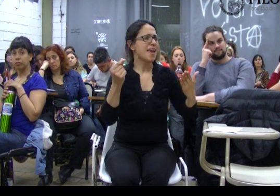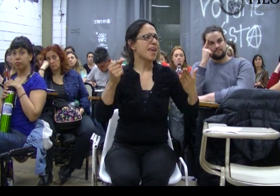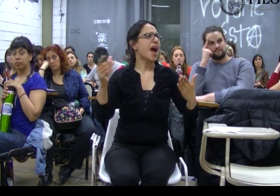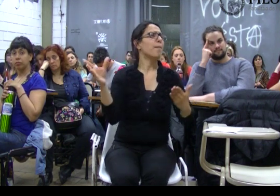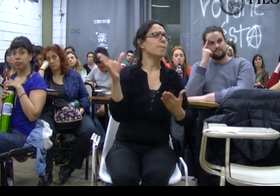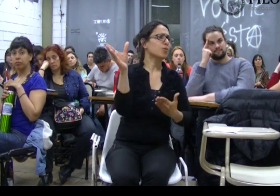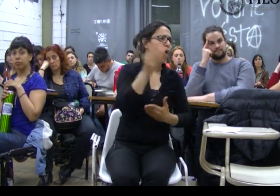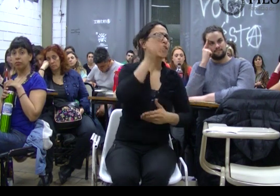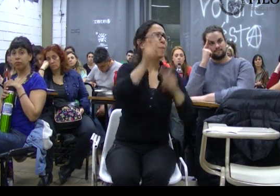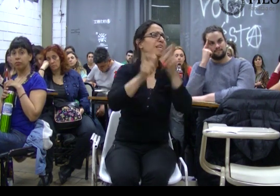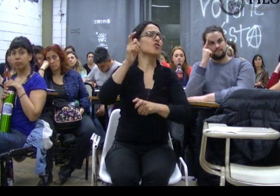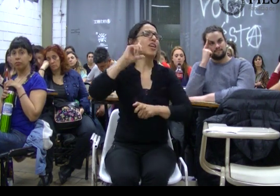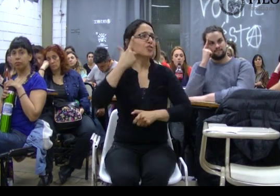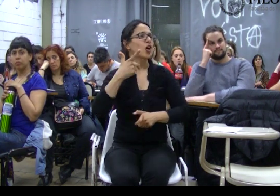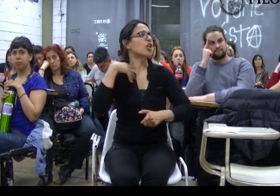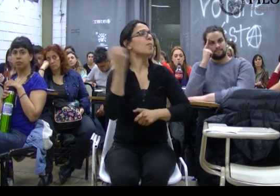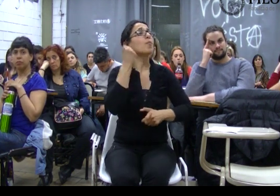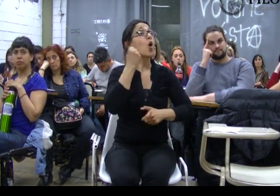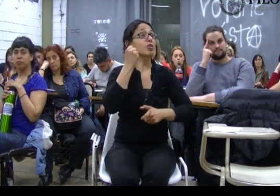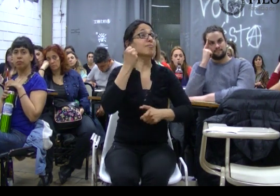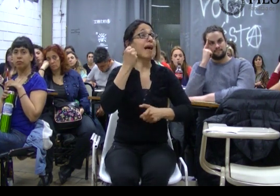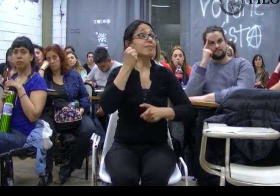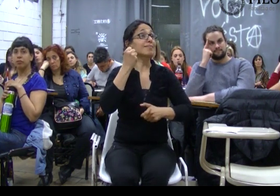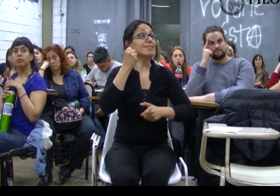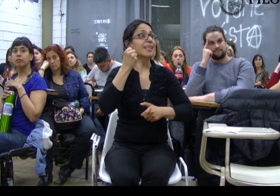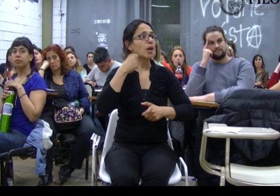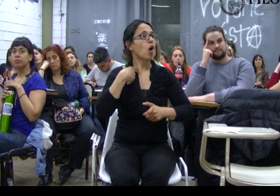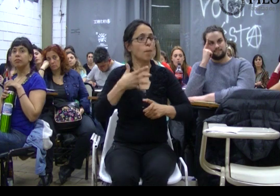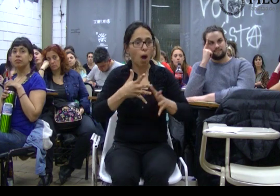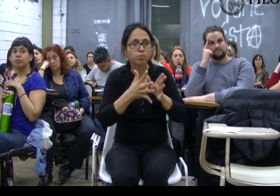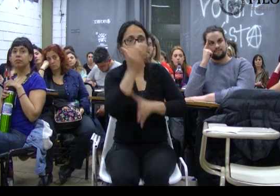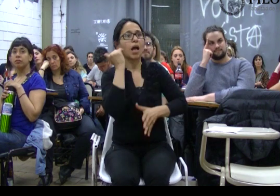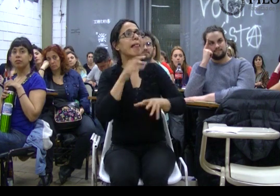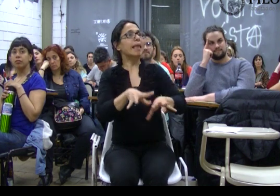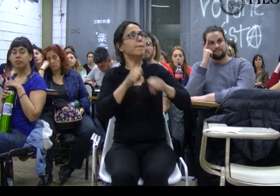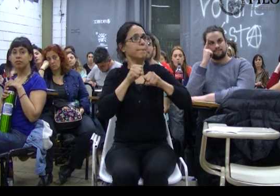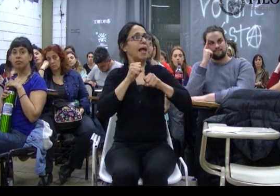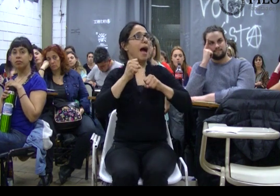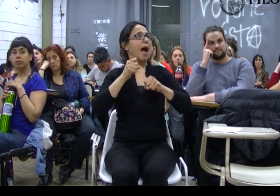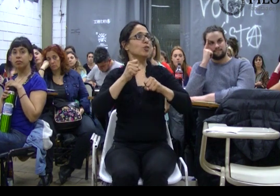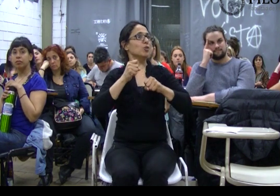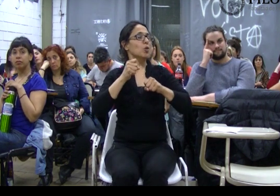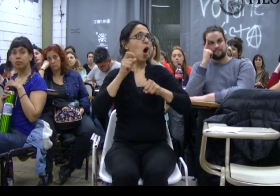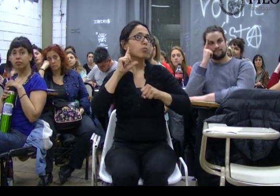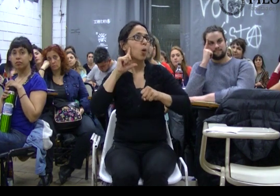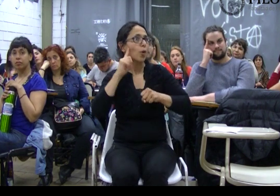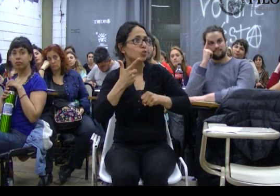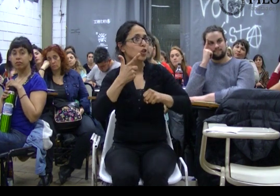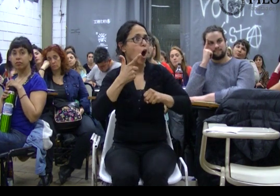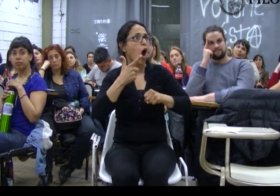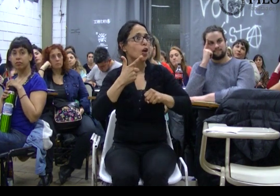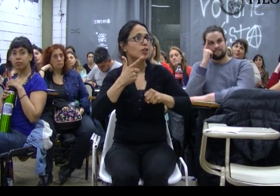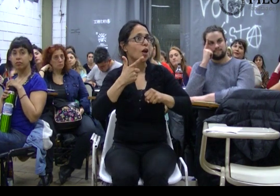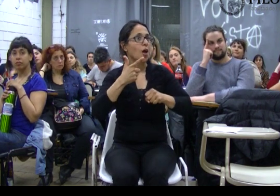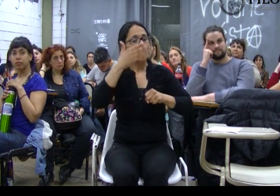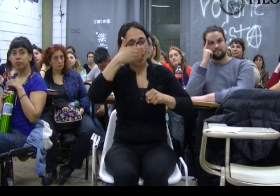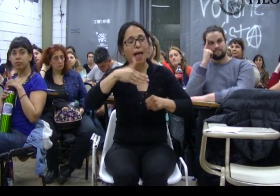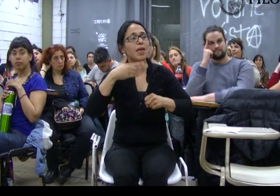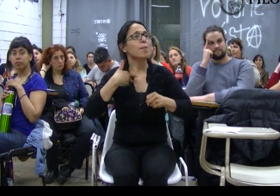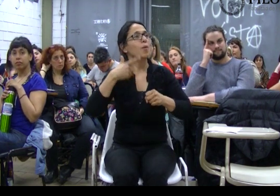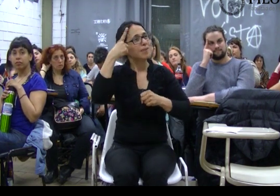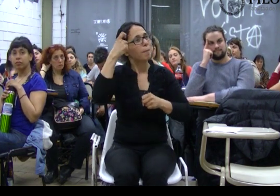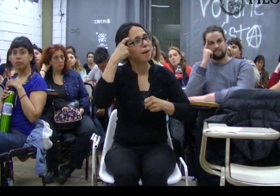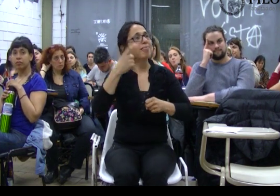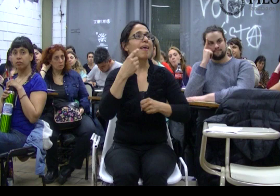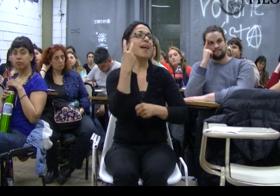detección precoz para enseñarles a hablar, y todo médico, digamos. Es felicitaciones por la lengua de señas, felicitaciones a todas las